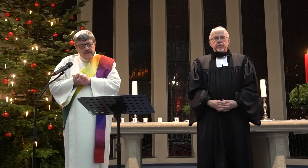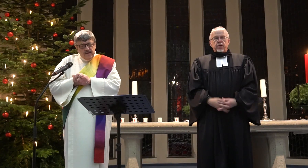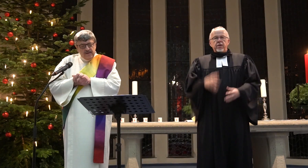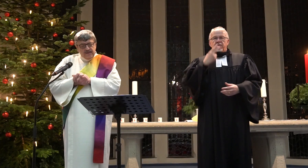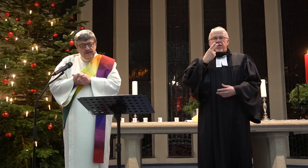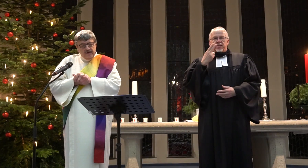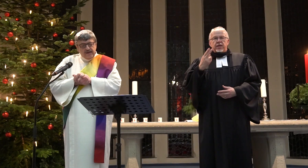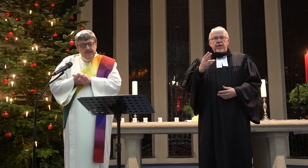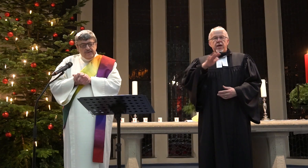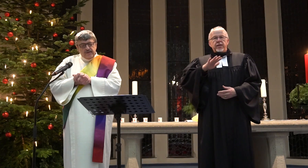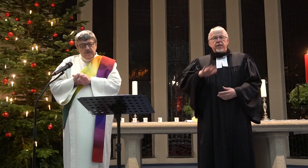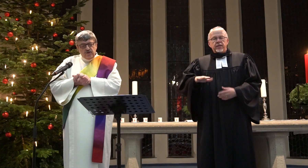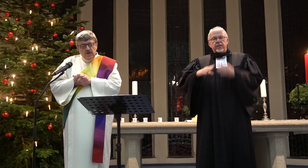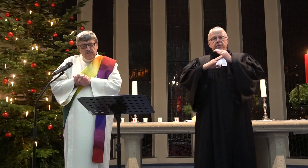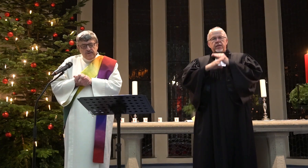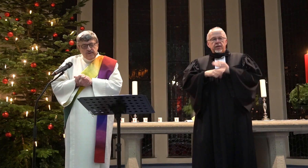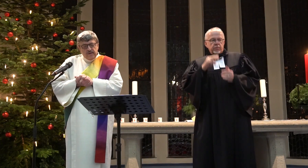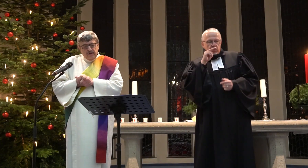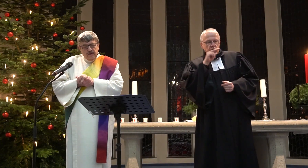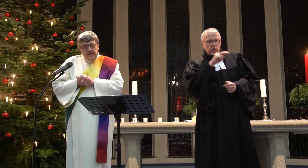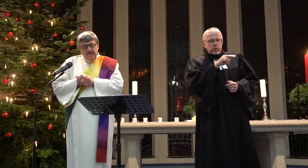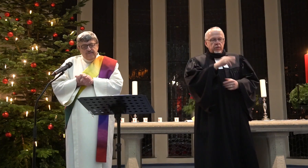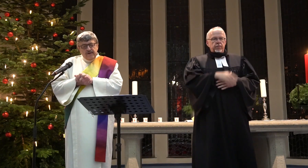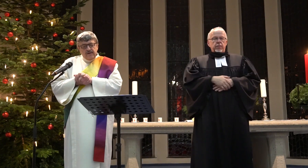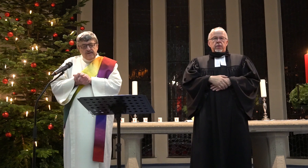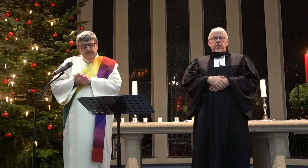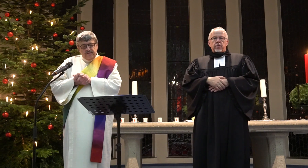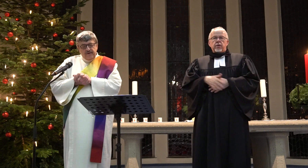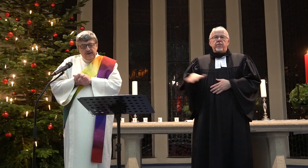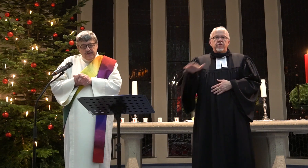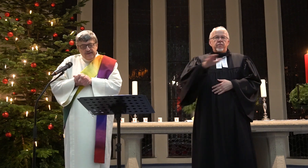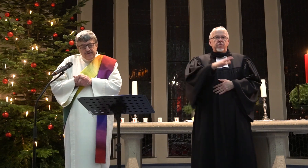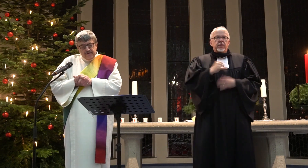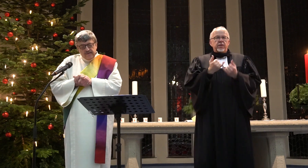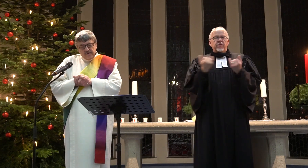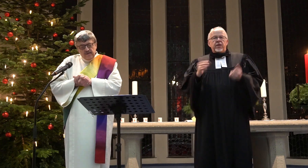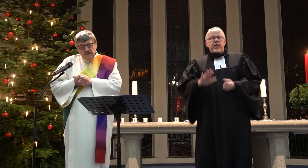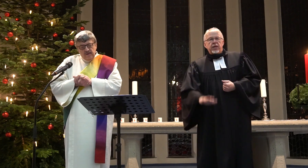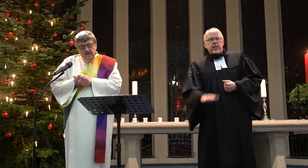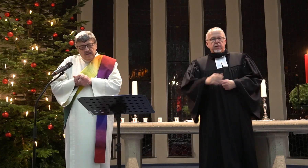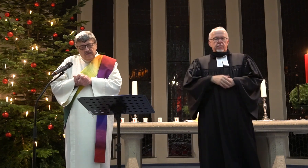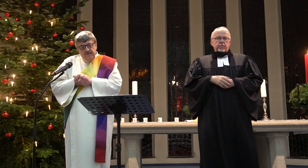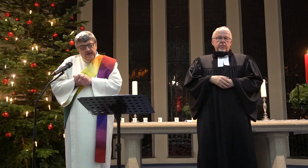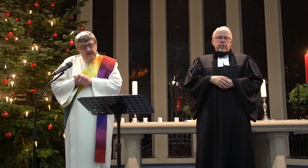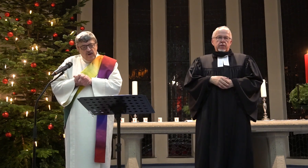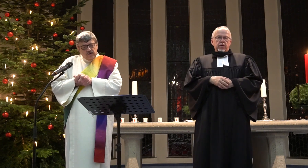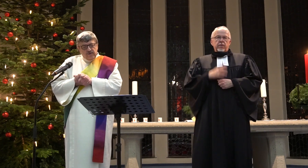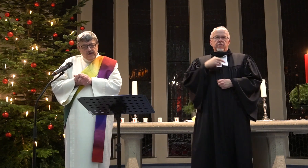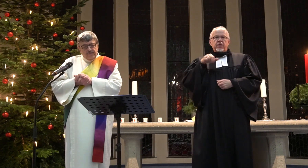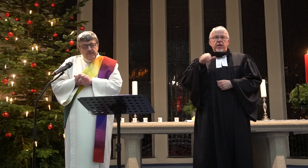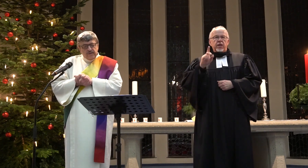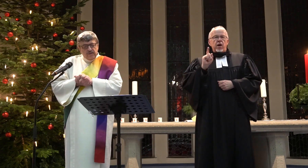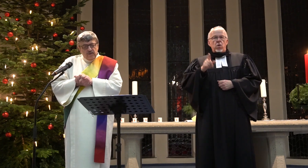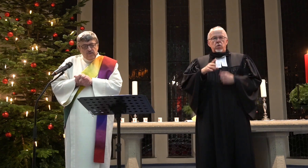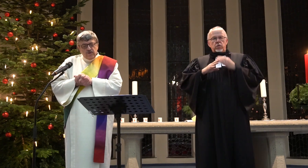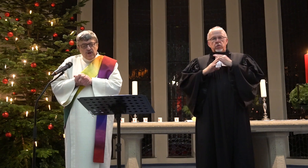Kind, das in einer Krippe schaut. Wir sind wie ein Kind. Wir gehen auch zur